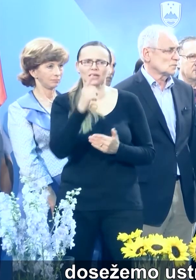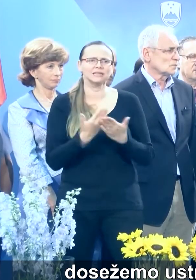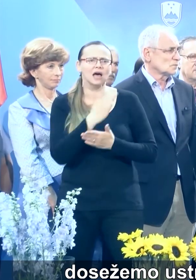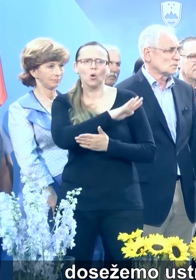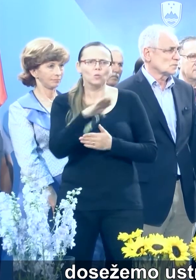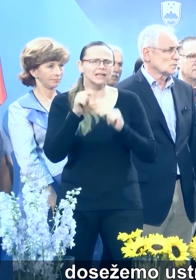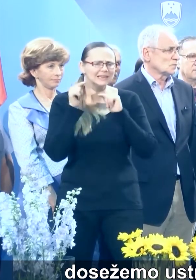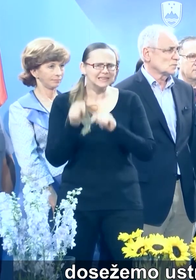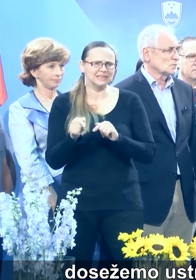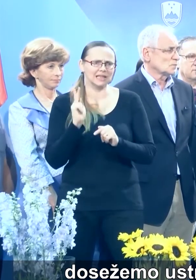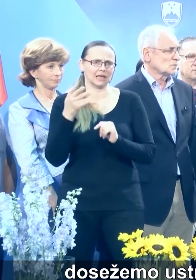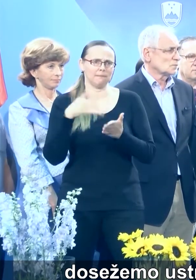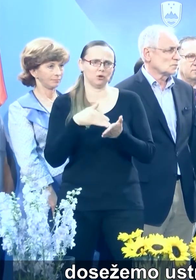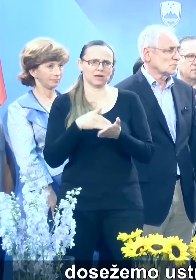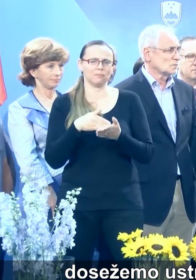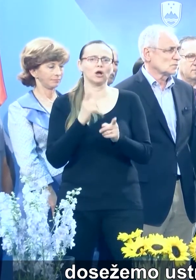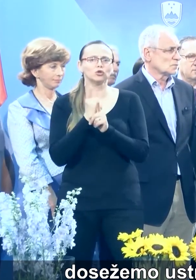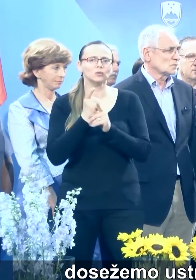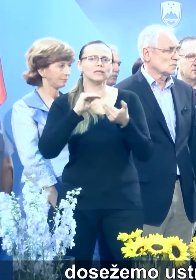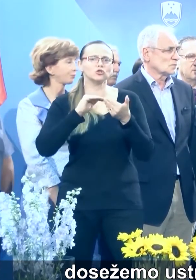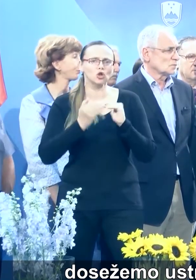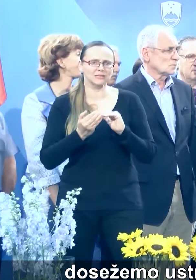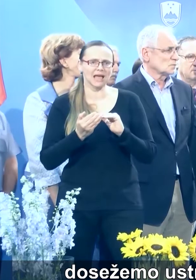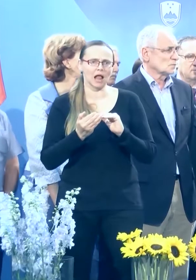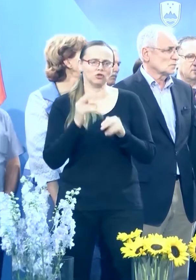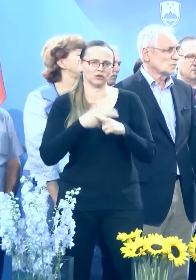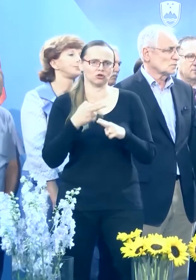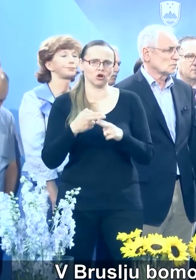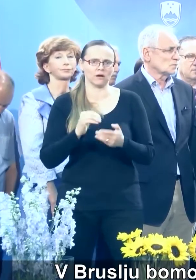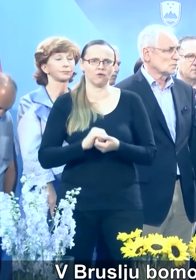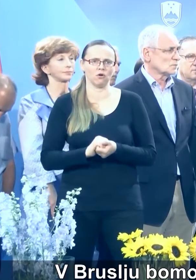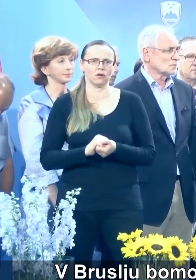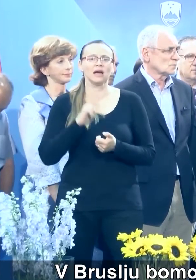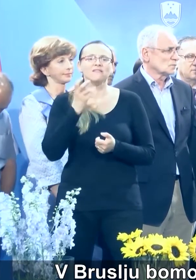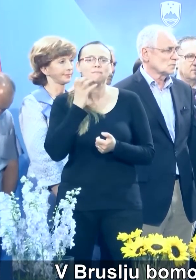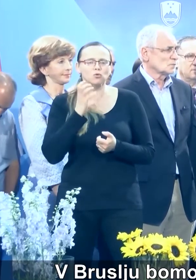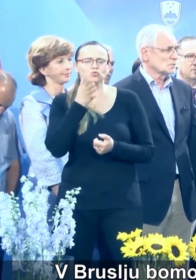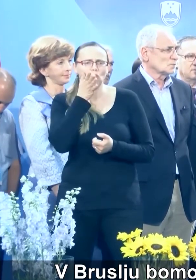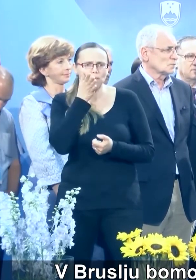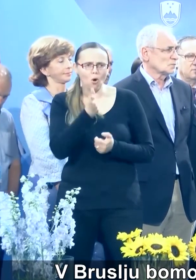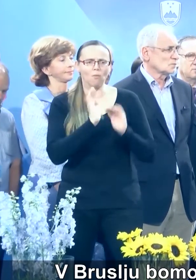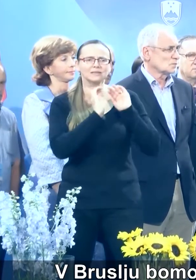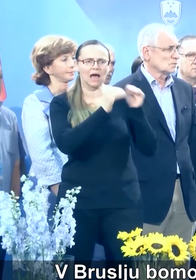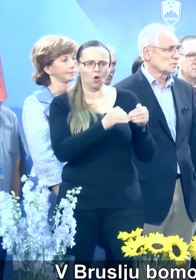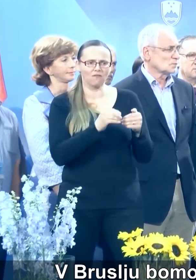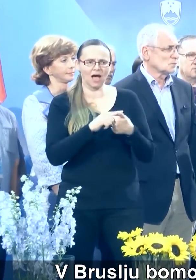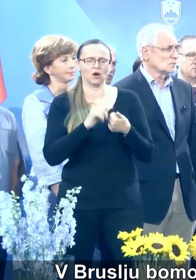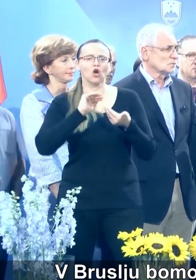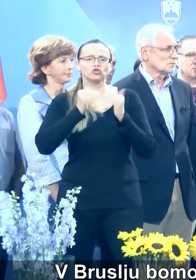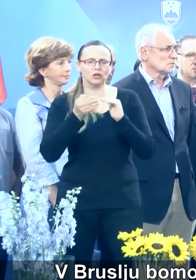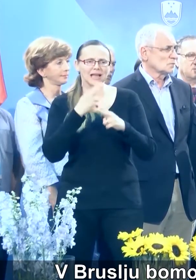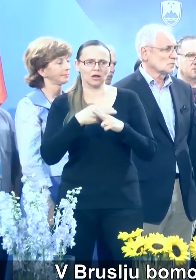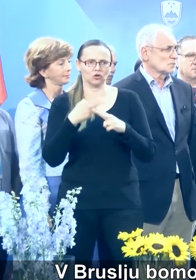tiste, ki potrebujejo tudi socialno državo. V Bruslju bomo zagovarjali